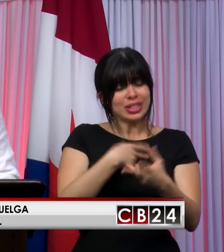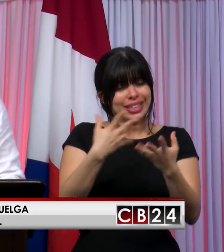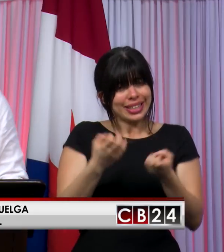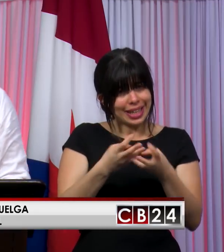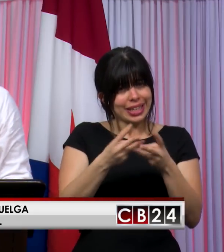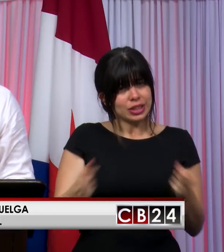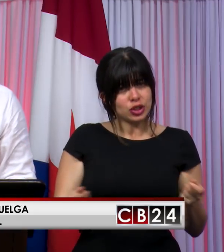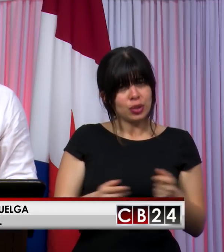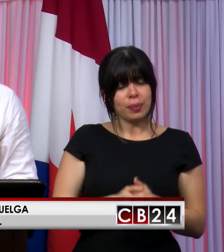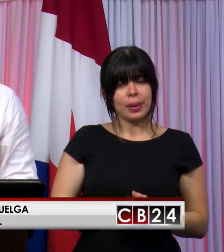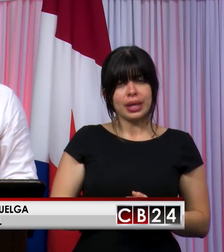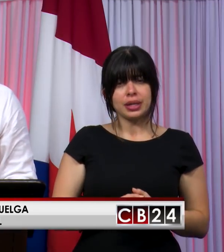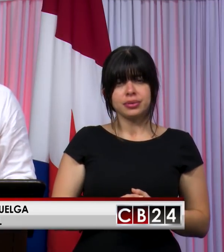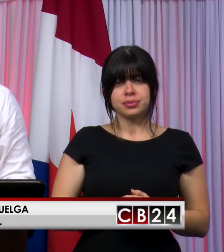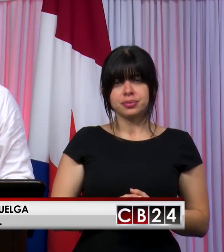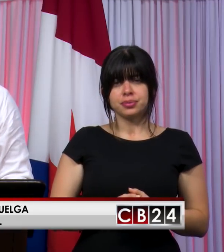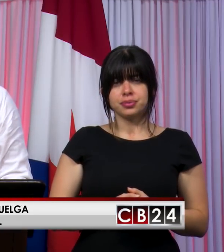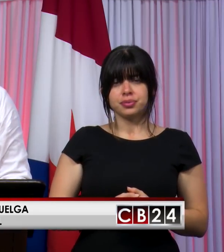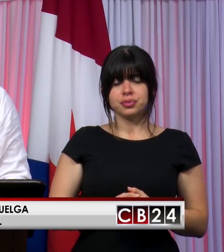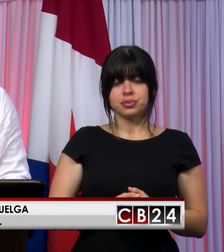resolver.